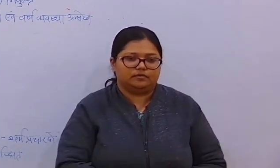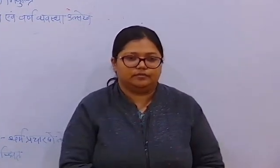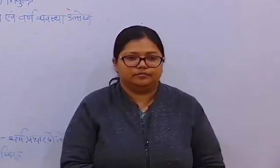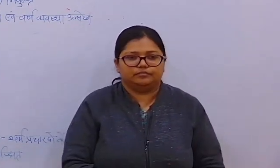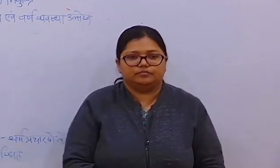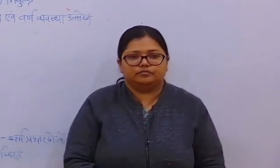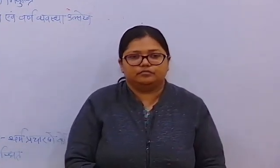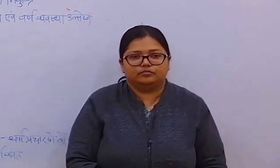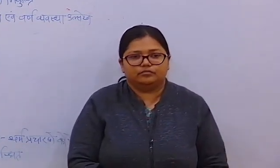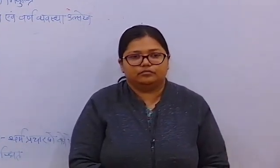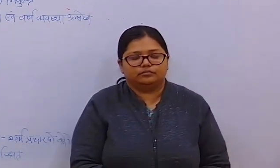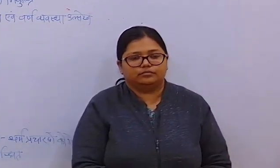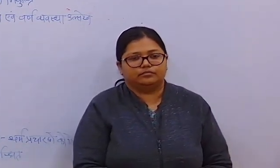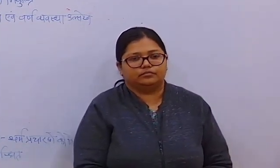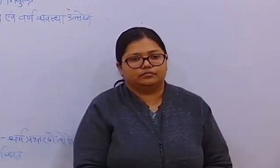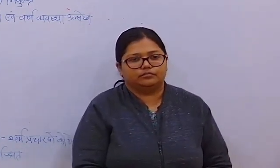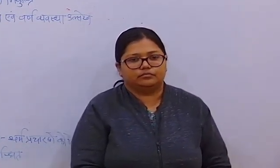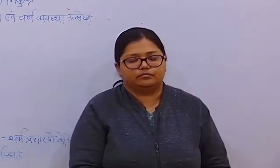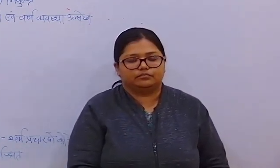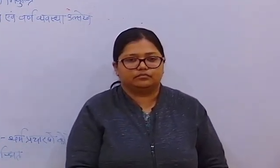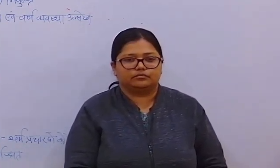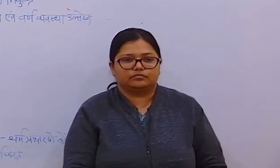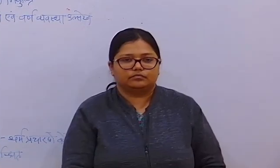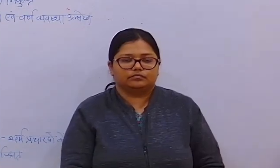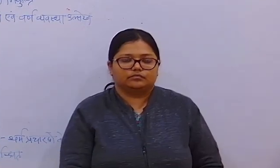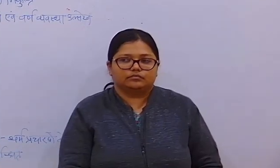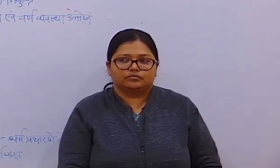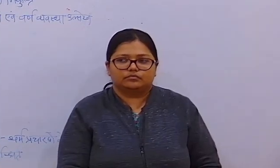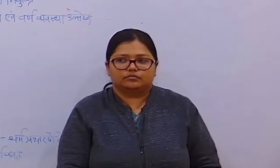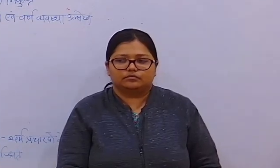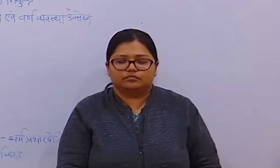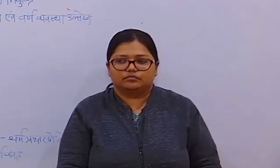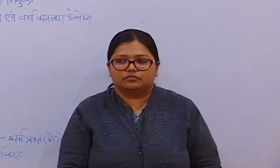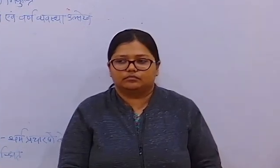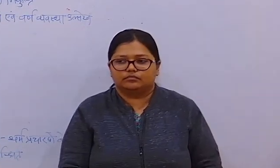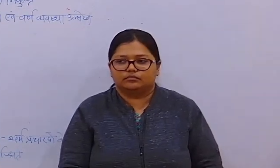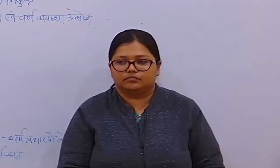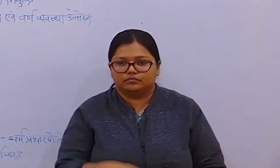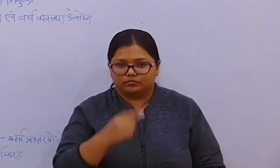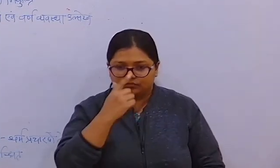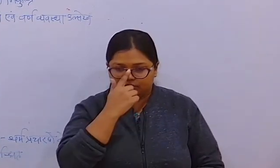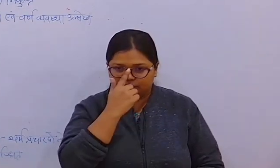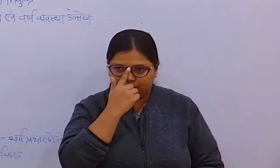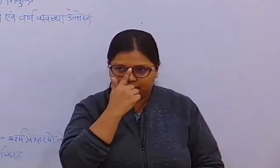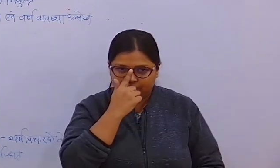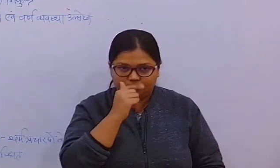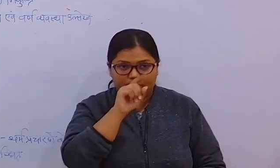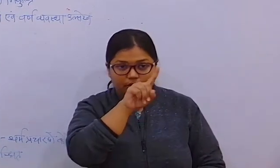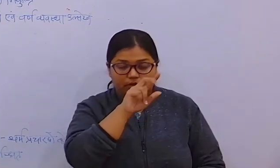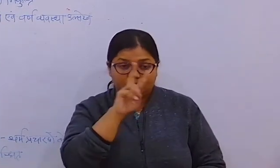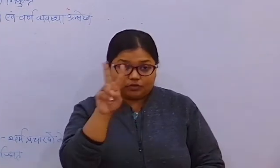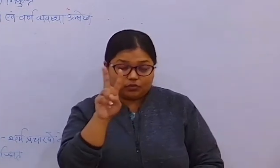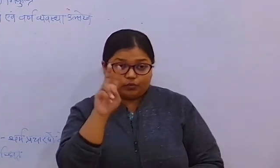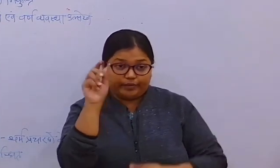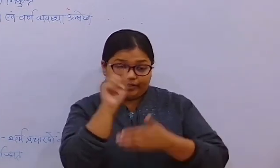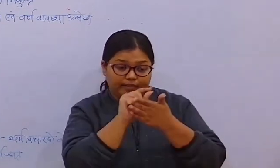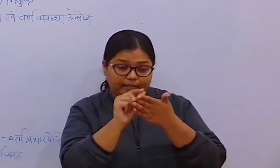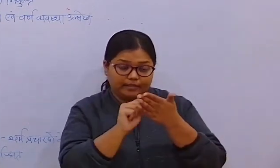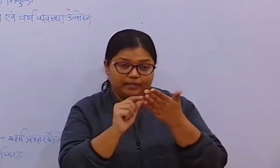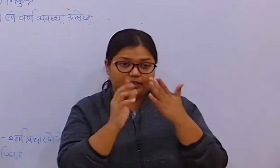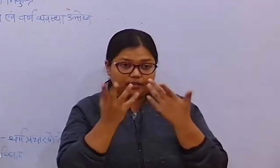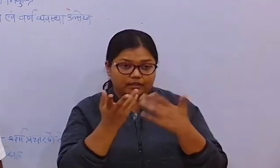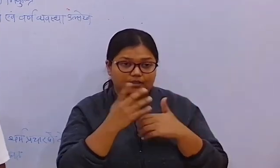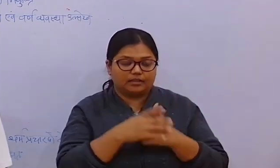11वें शिलालेख में क्या कर दी गई है, उत्कीर्ण कर दी गई है। 12वें शिलालेख में अशोक बोलते हैं कि